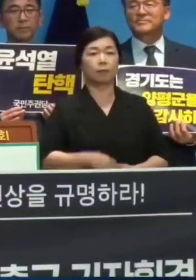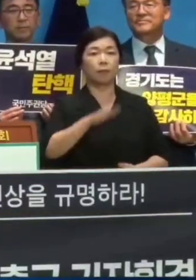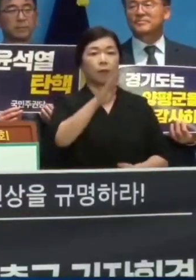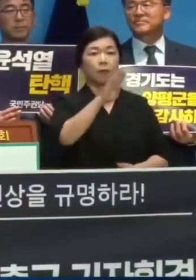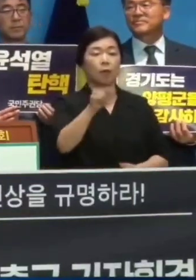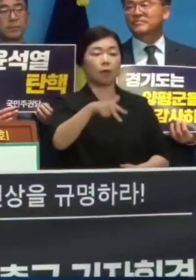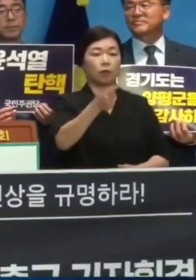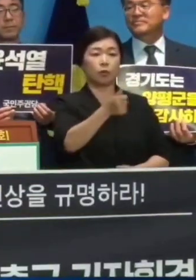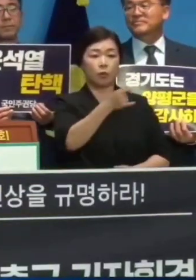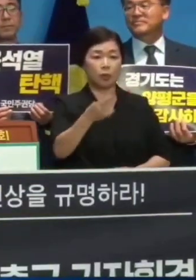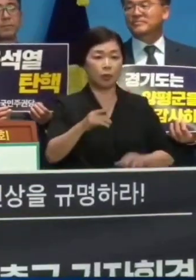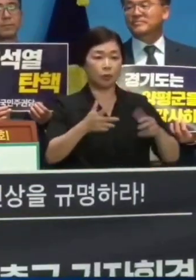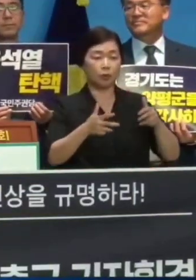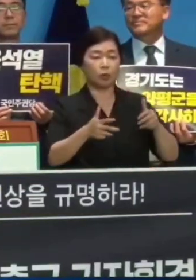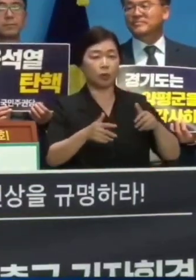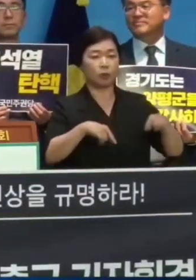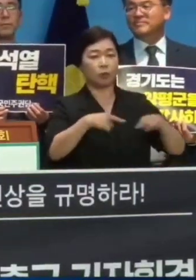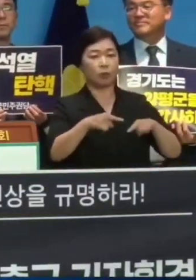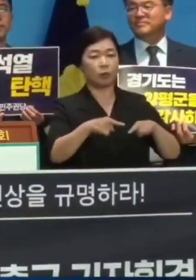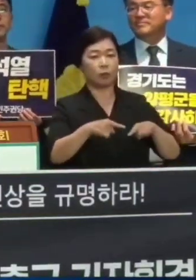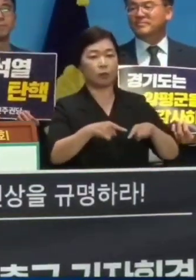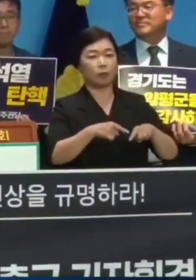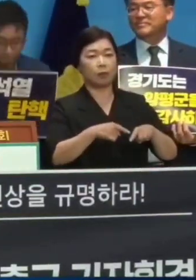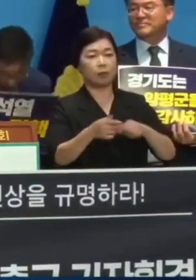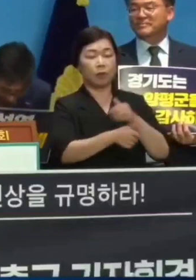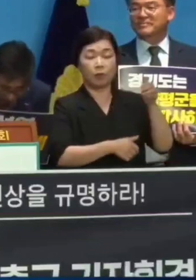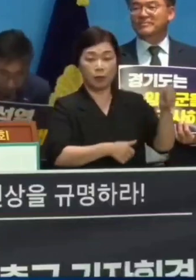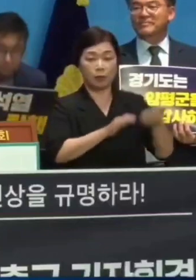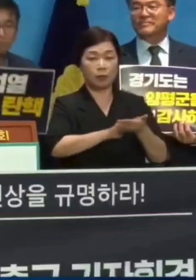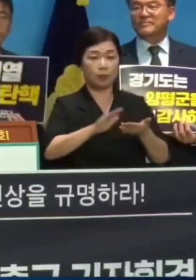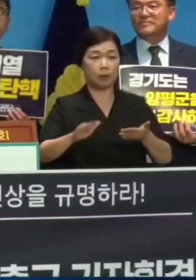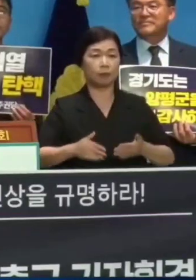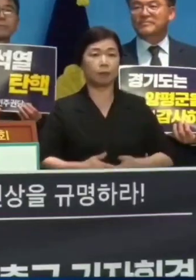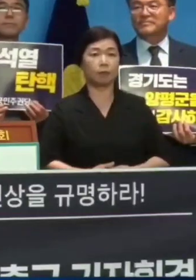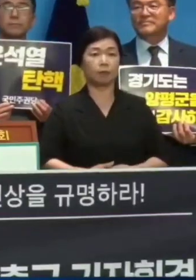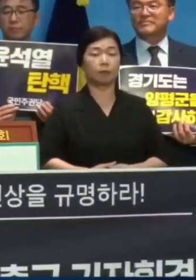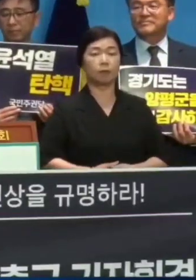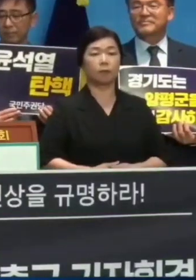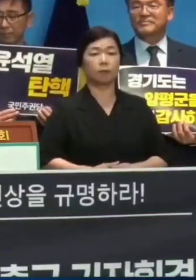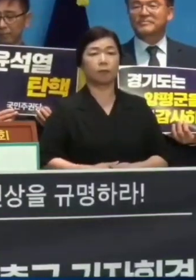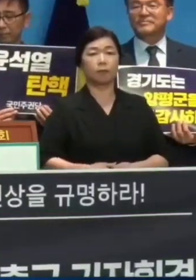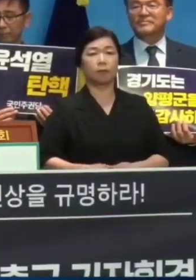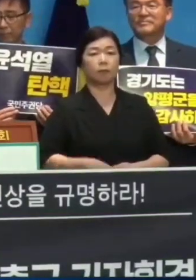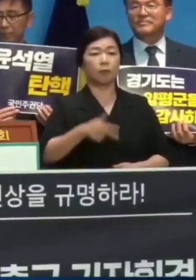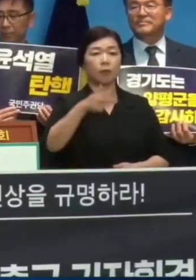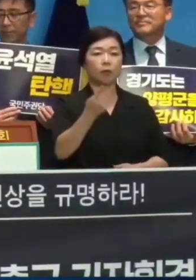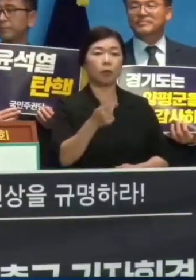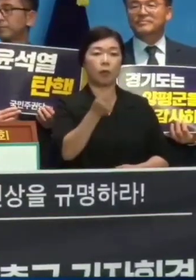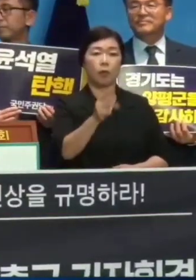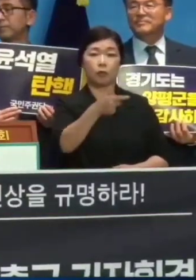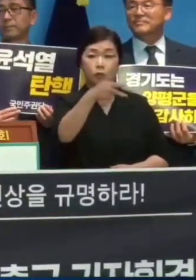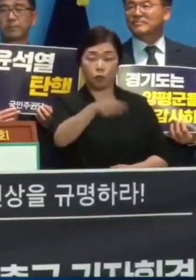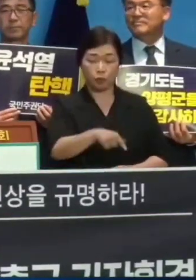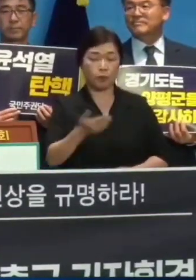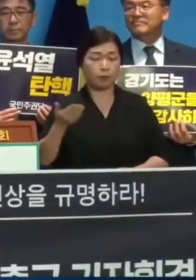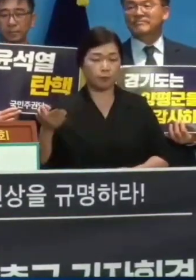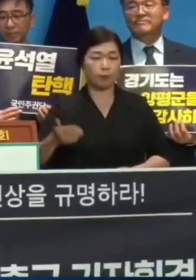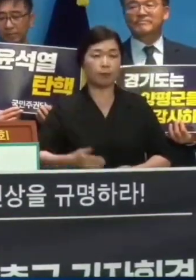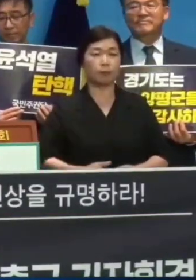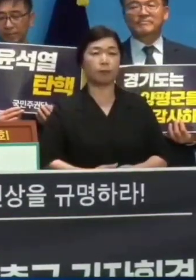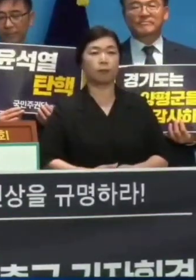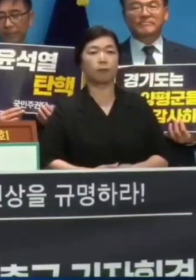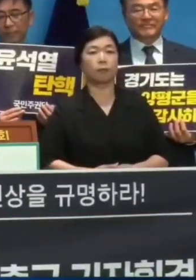박준희 국민주권당 창준위원장님 오셨습니다. 그리고 조현주님 오셨습니다.